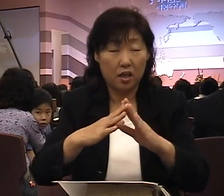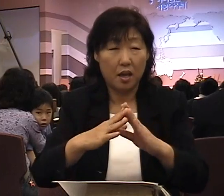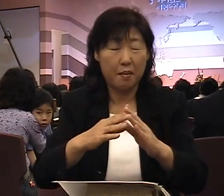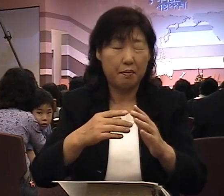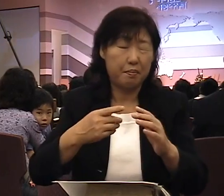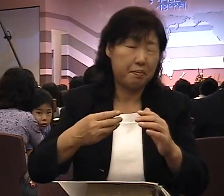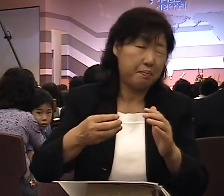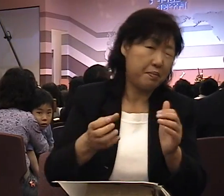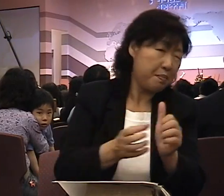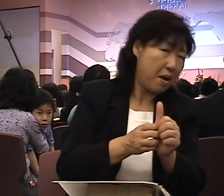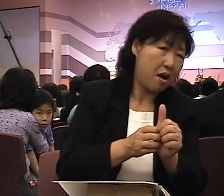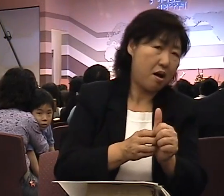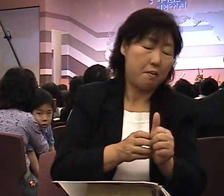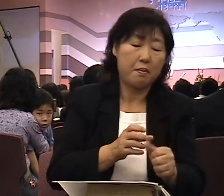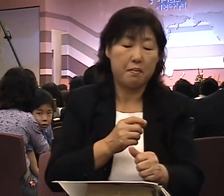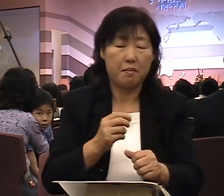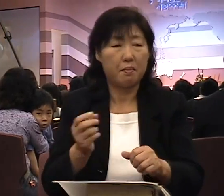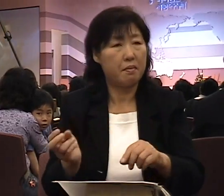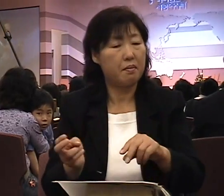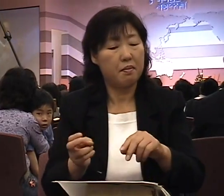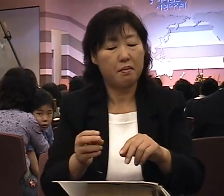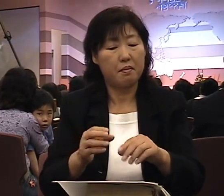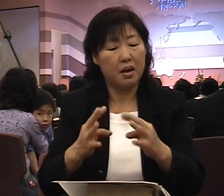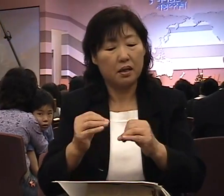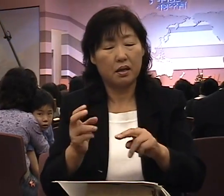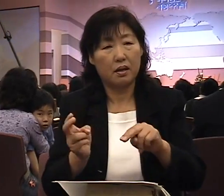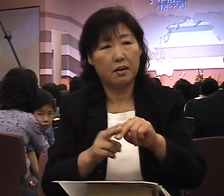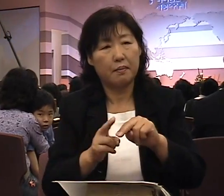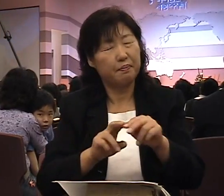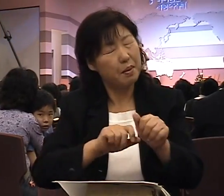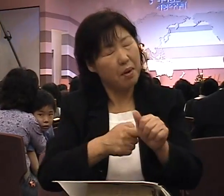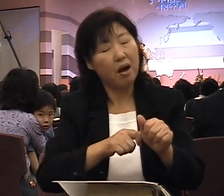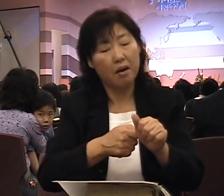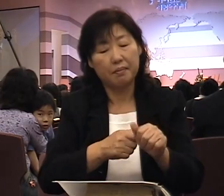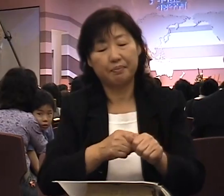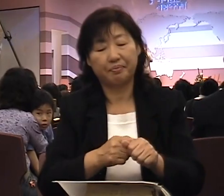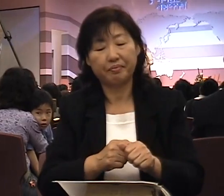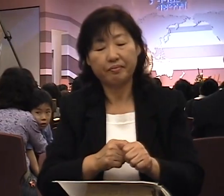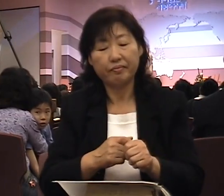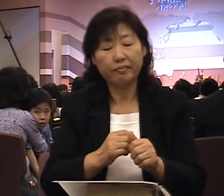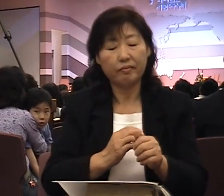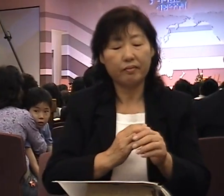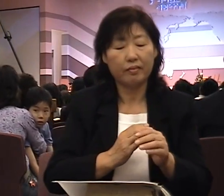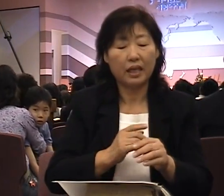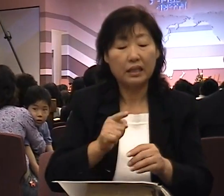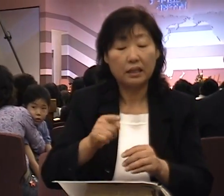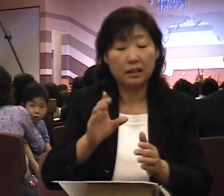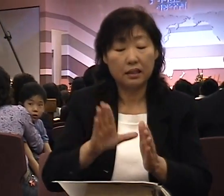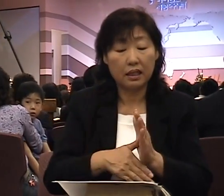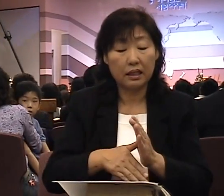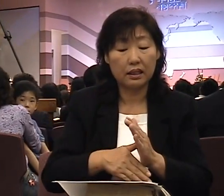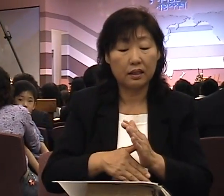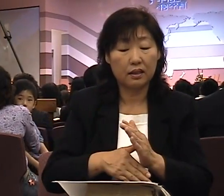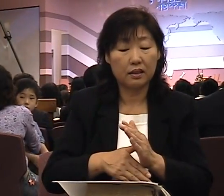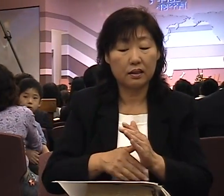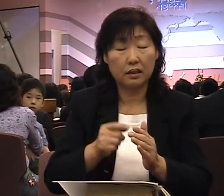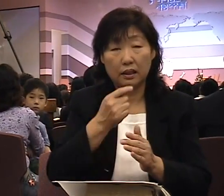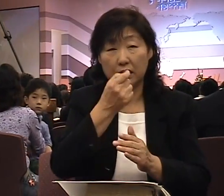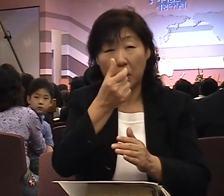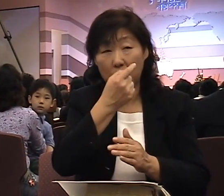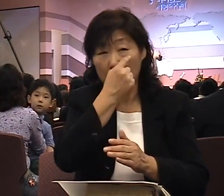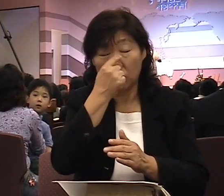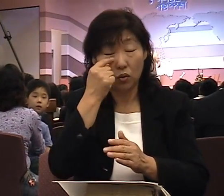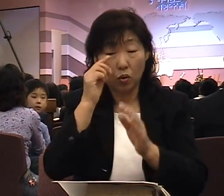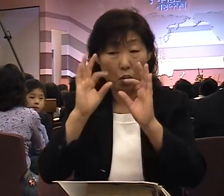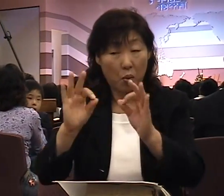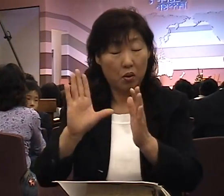제국이 지배하고 있는 그때에 하나님께서 fullness of time이다. 이것이 가장 적합한 때라고 말씀하신 게 적은 눈으로 볼